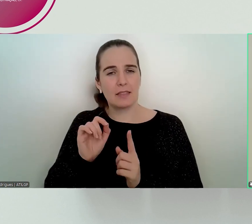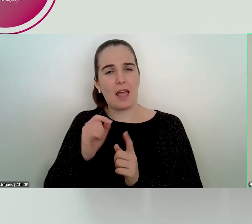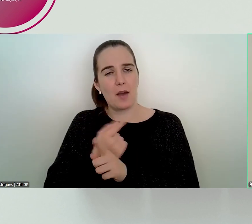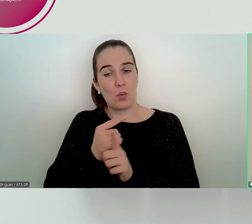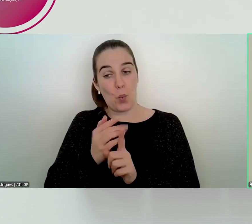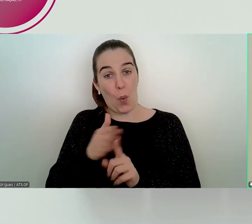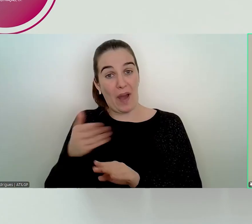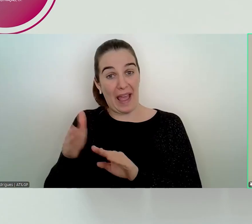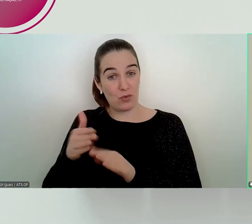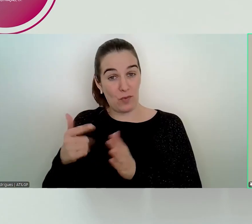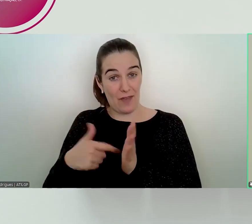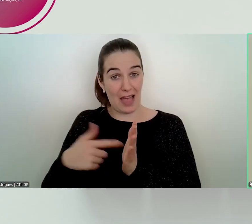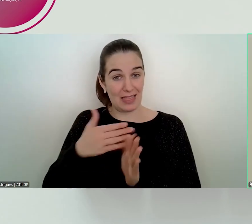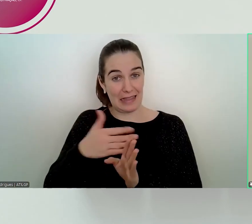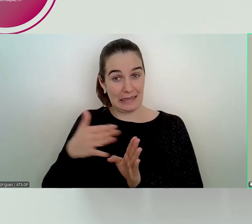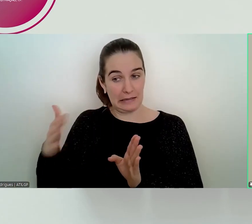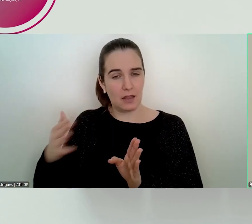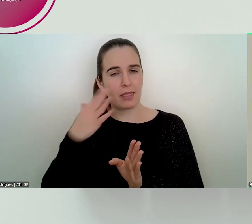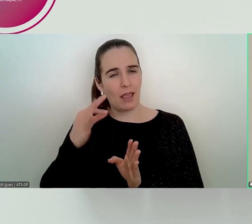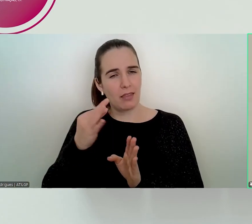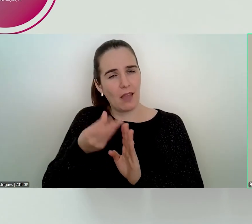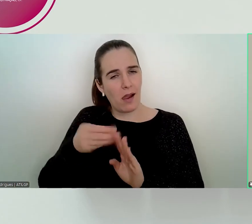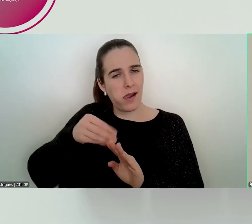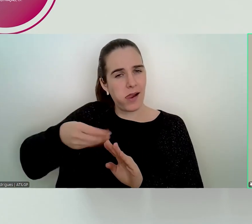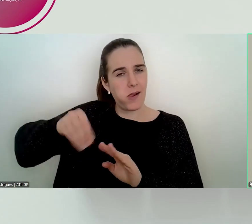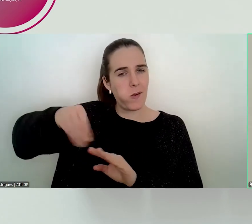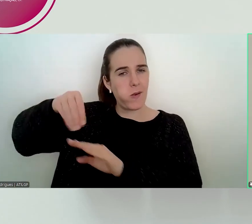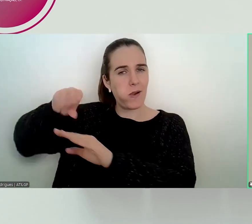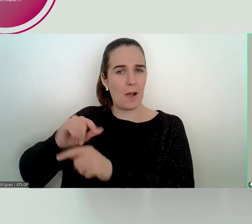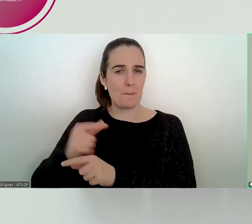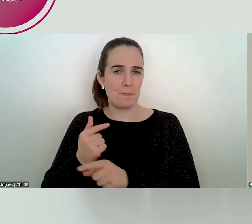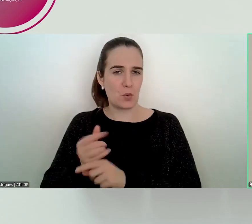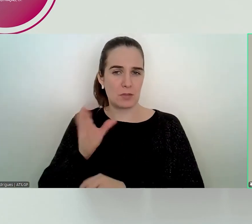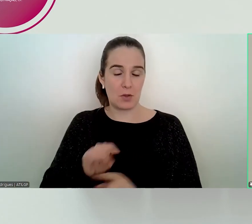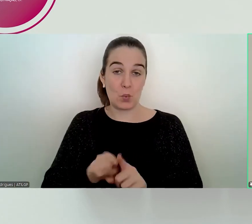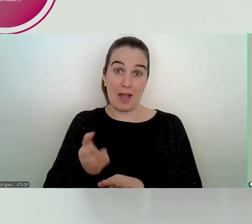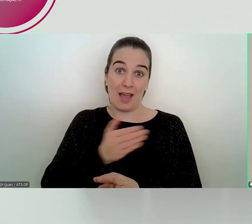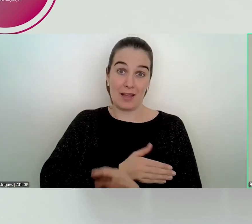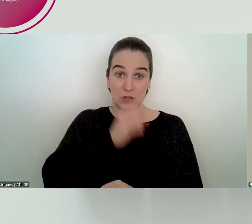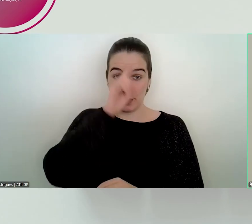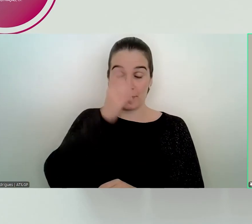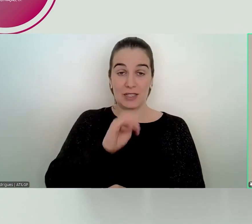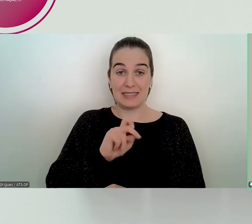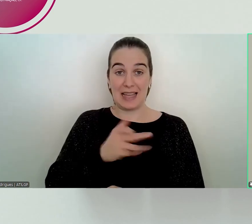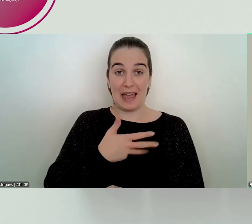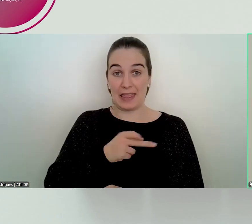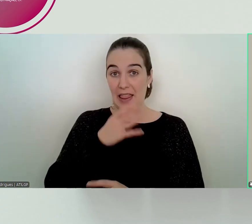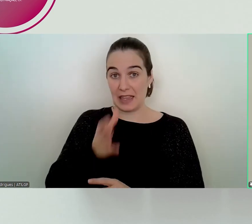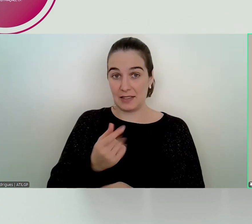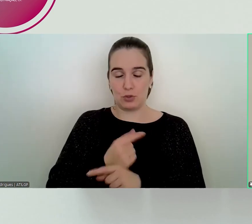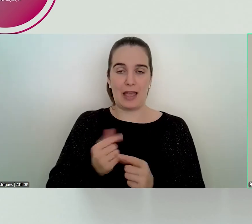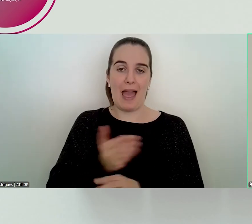que permita reforçar este plano exatamente no sentido que era proposto pela professora Sandra Firmino. Num primeiro